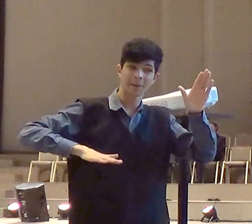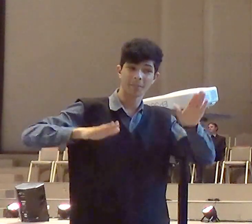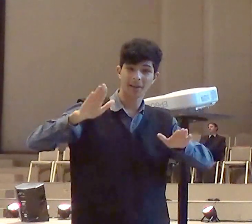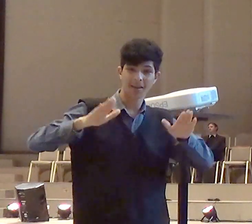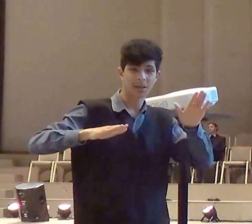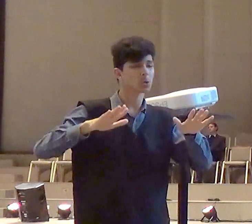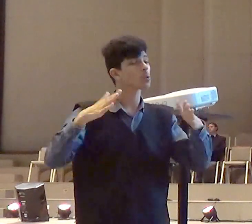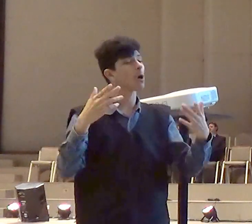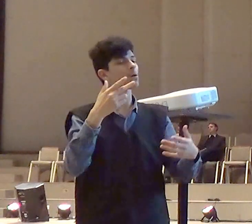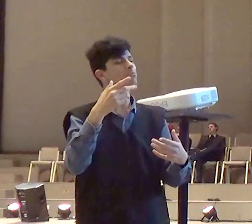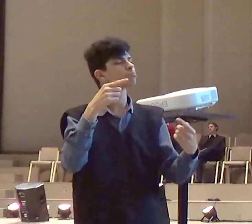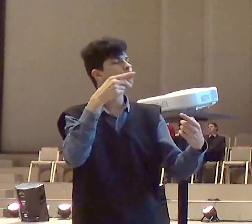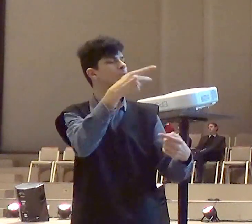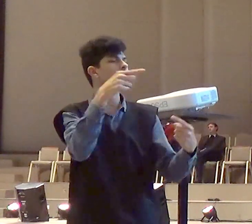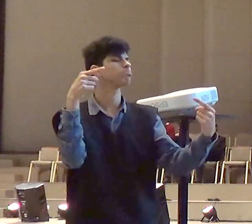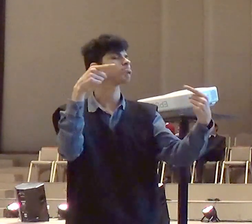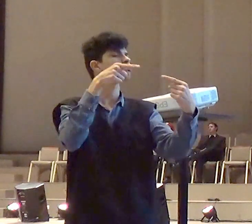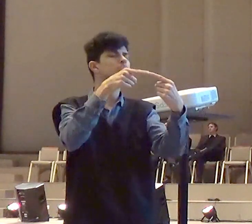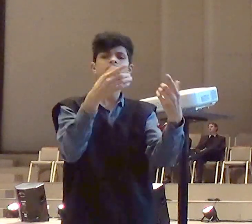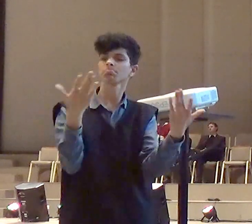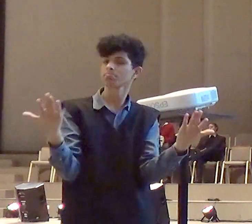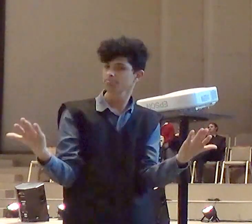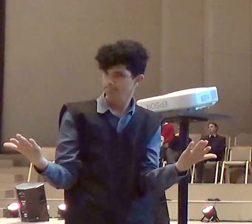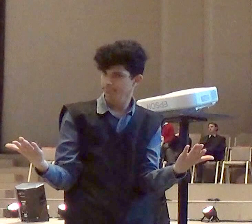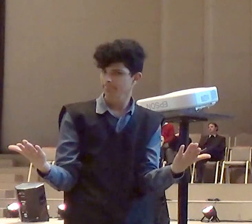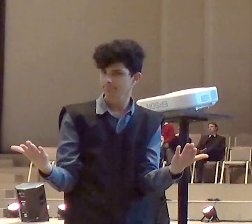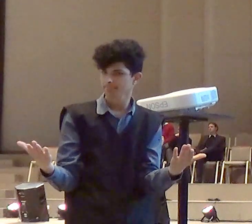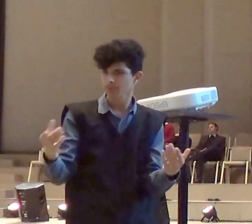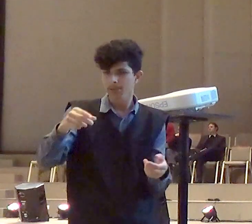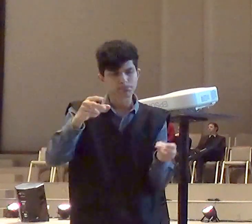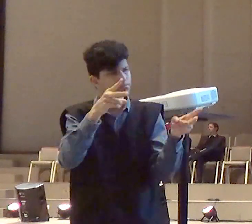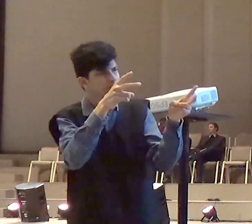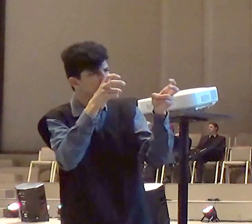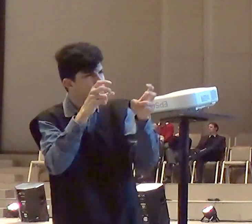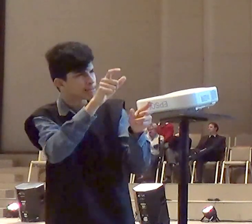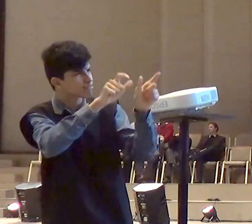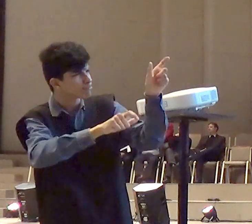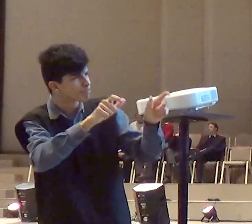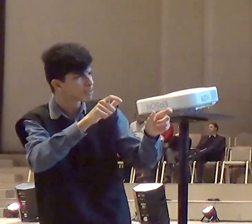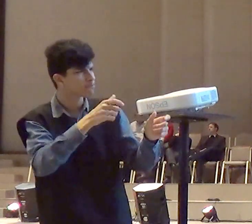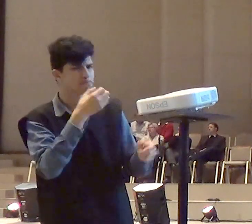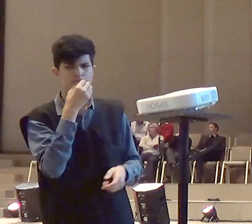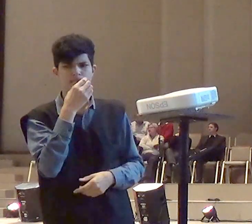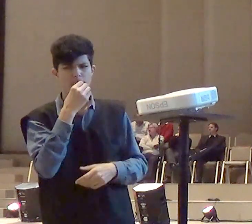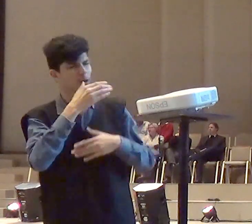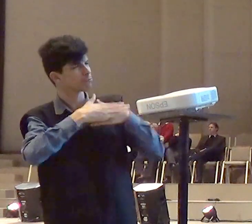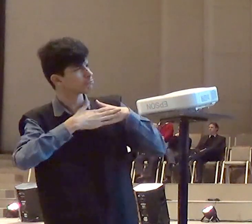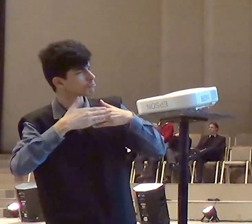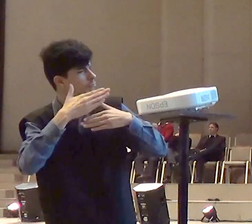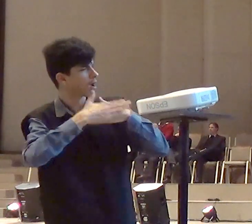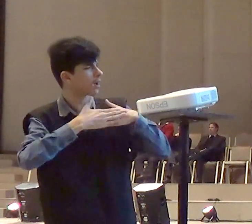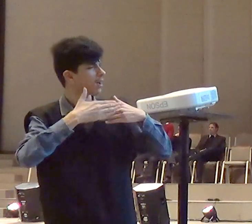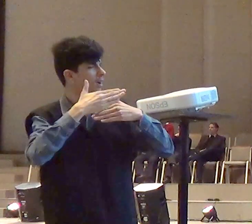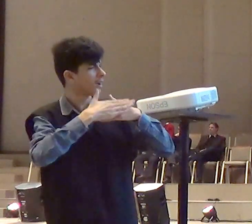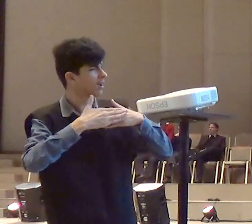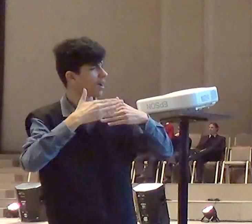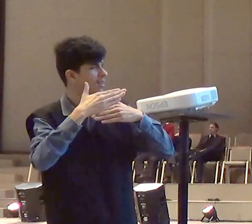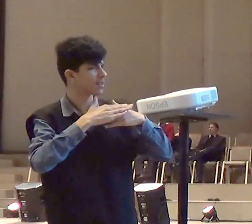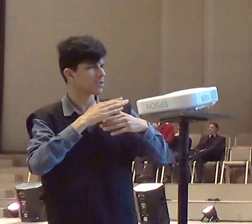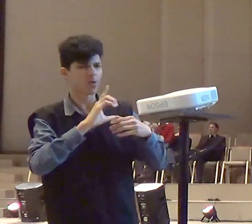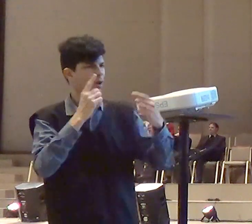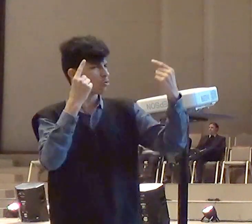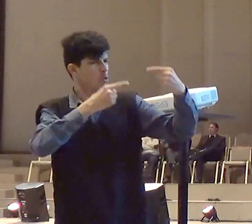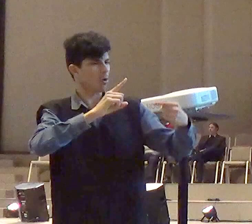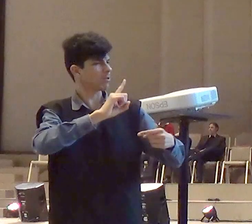para correção das pessoas com o coração bom nós não estamos pensando na Retribuição do Mal